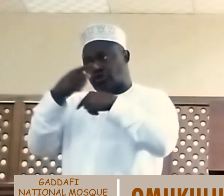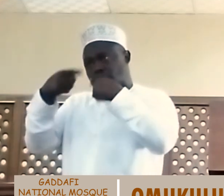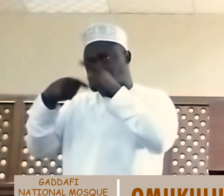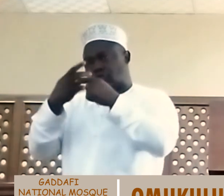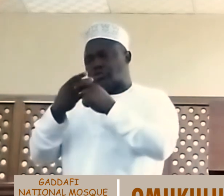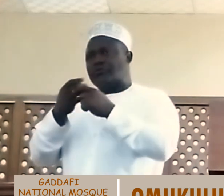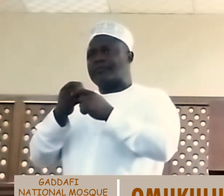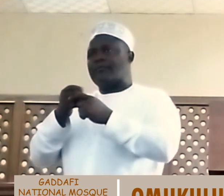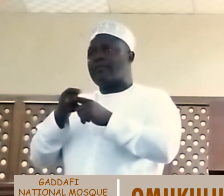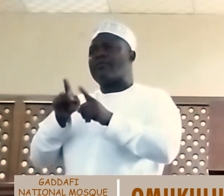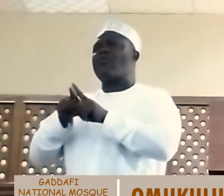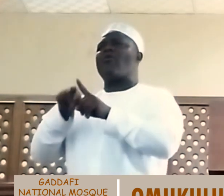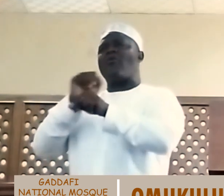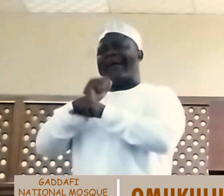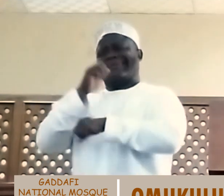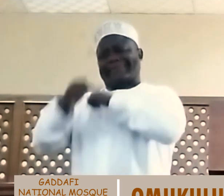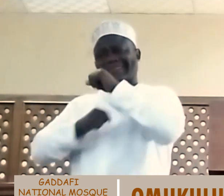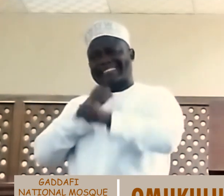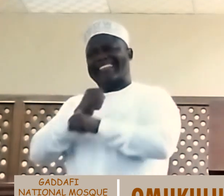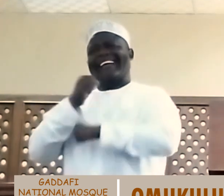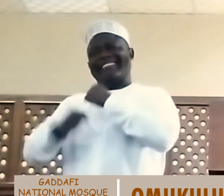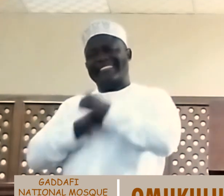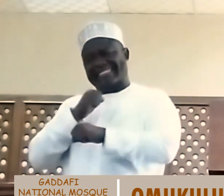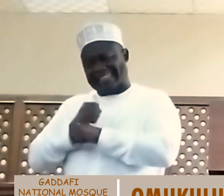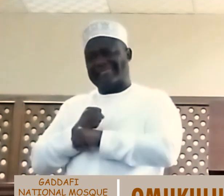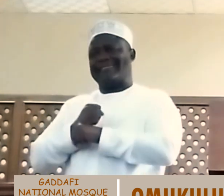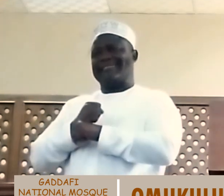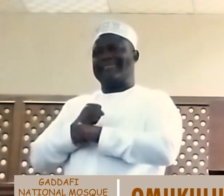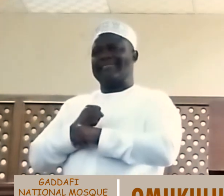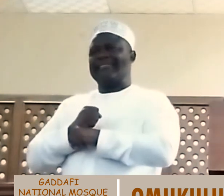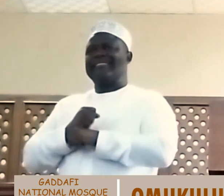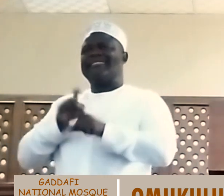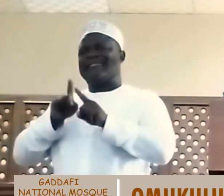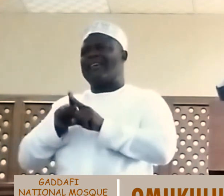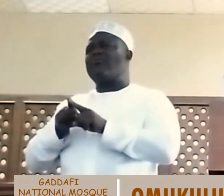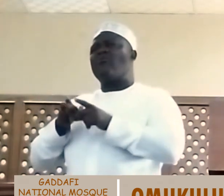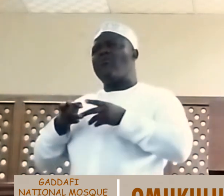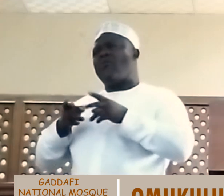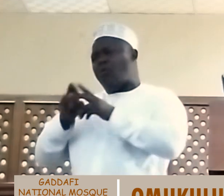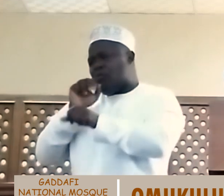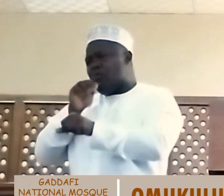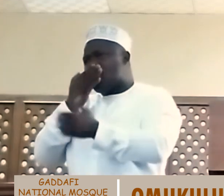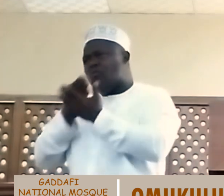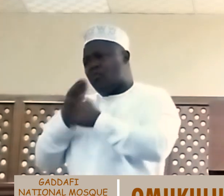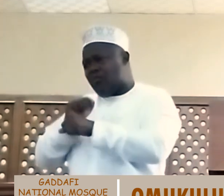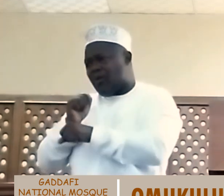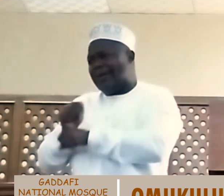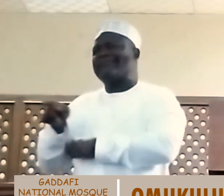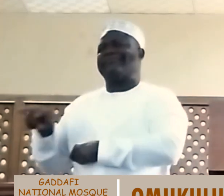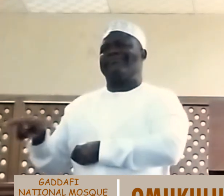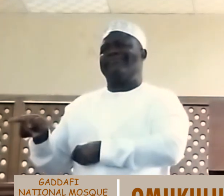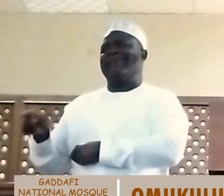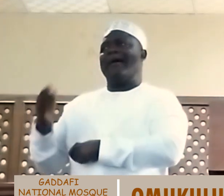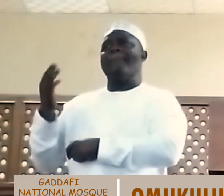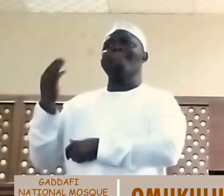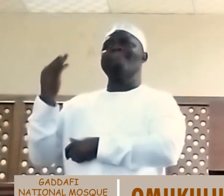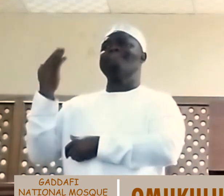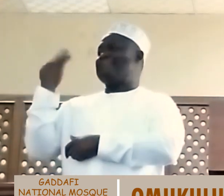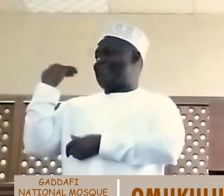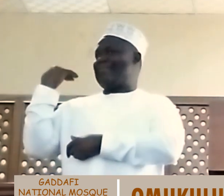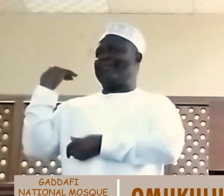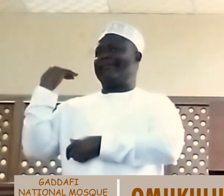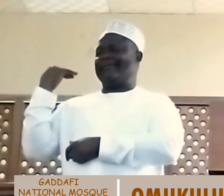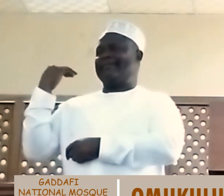atharan hasana fi man ya'ti min ba'di erande kerera yo mukulu ayi allah ndekero mukulu emabega